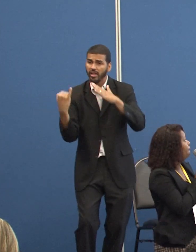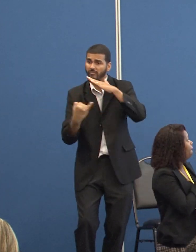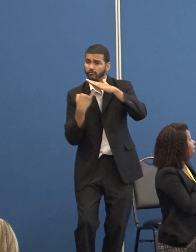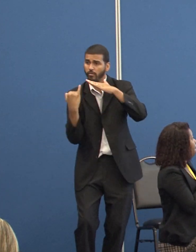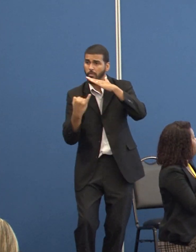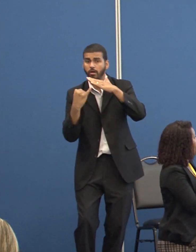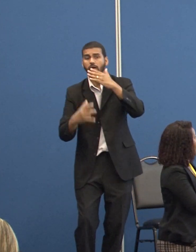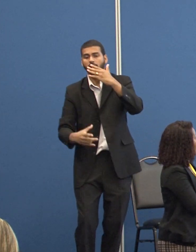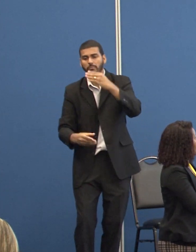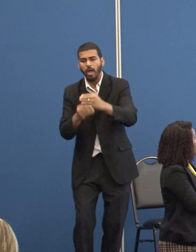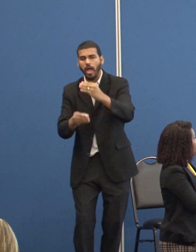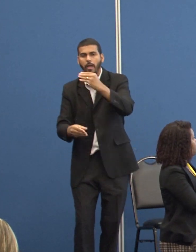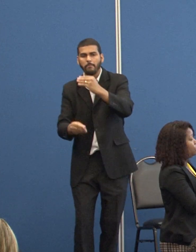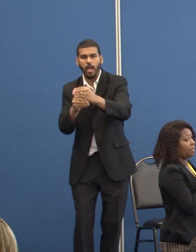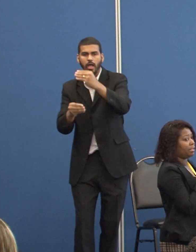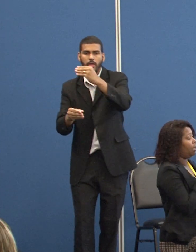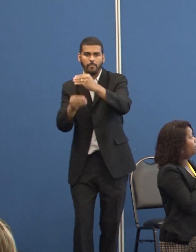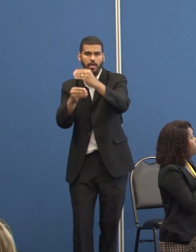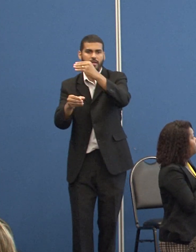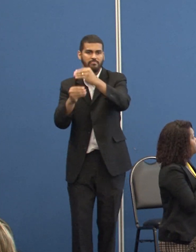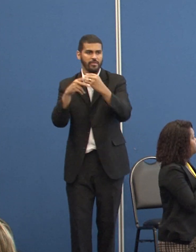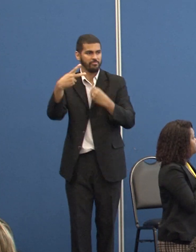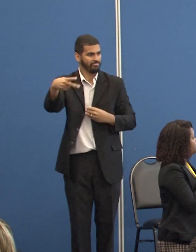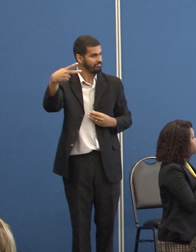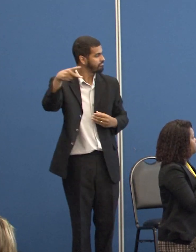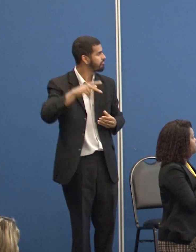Tá? Pode passar.